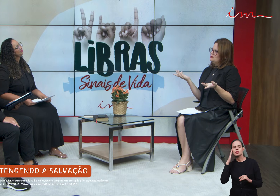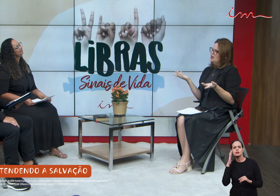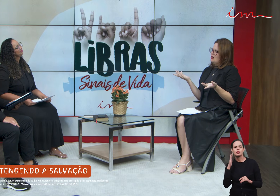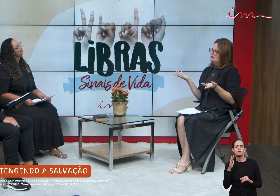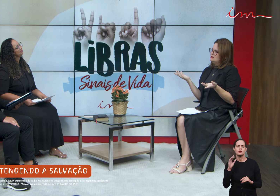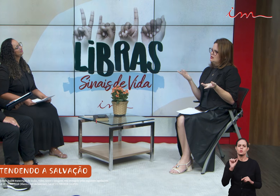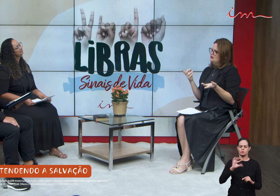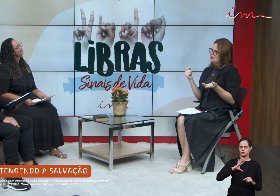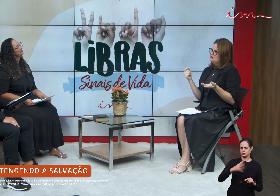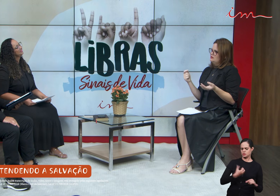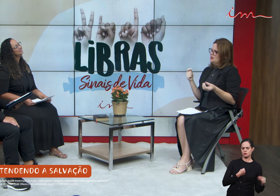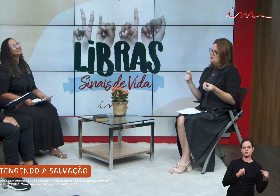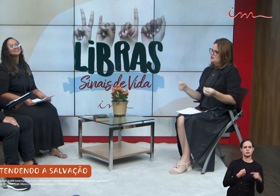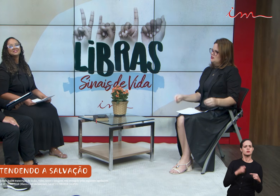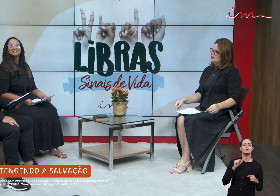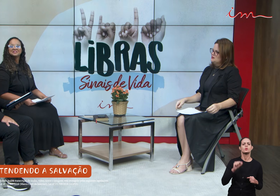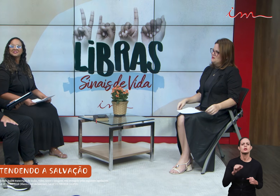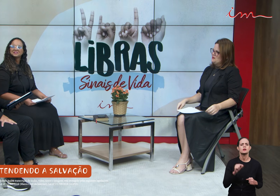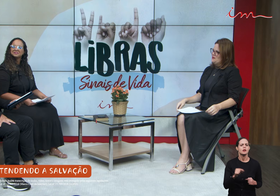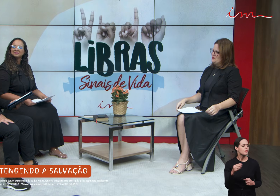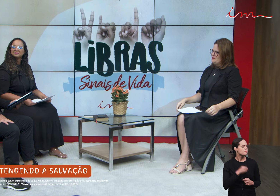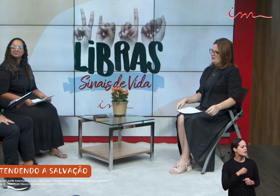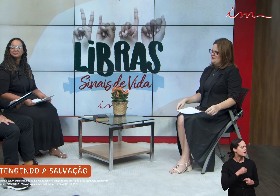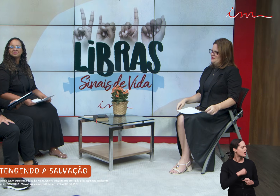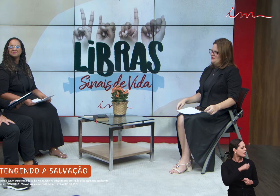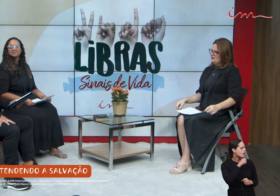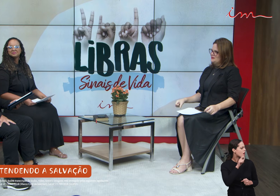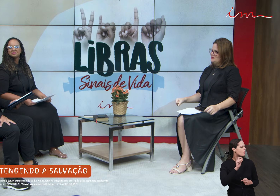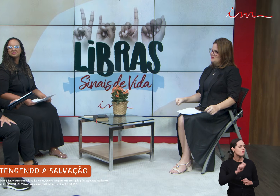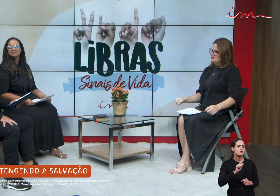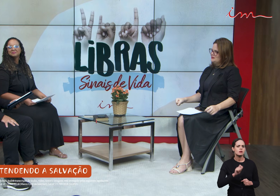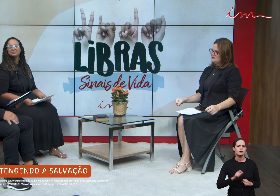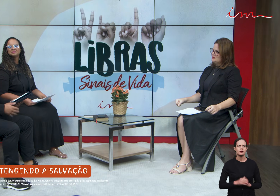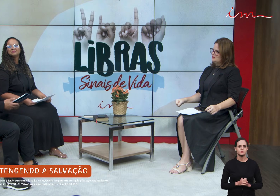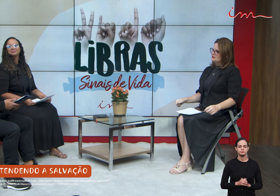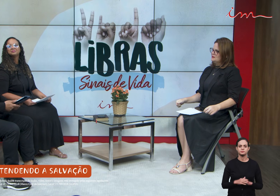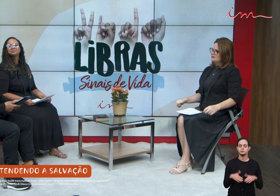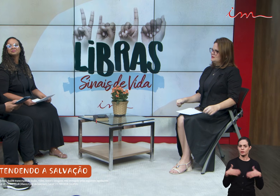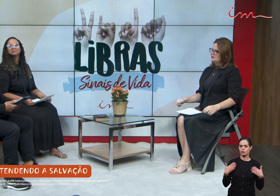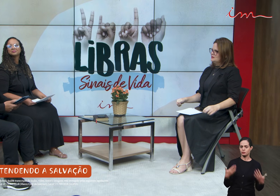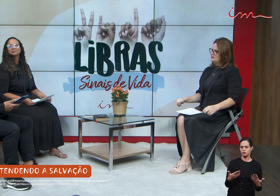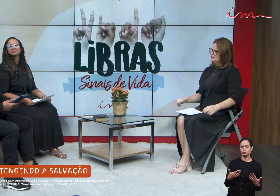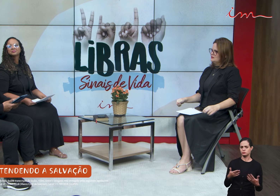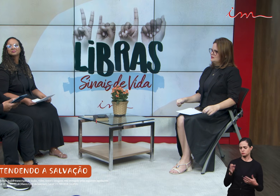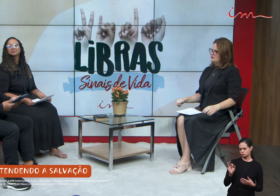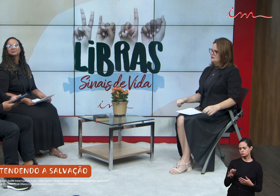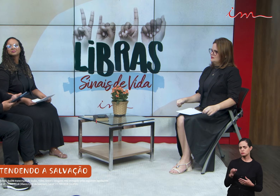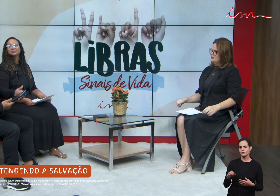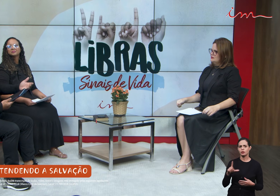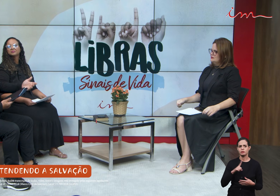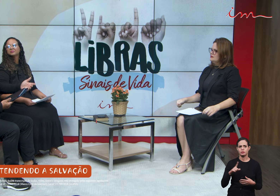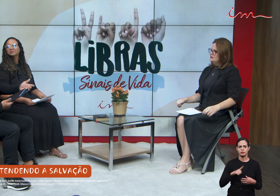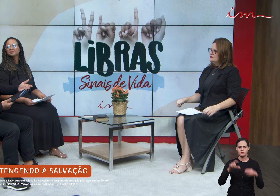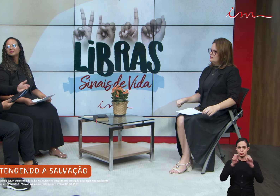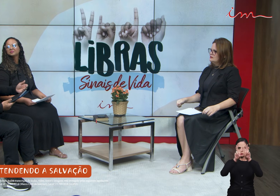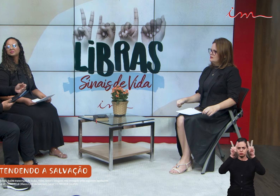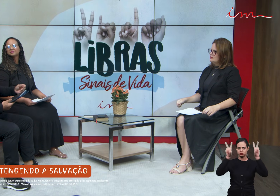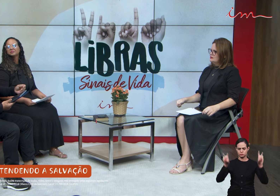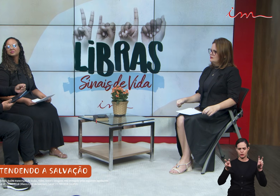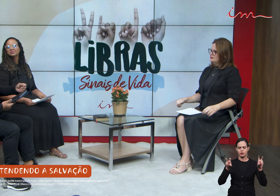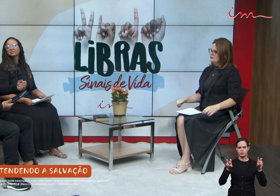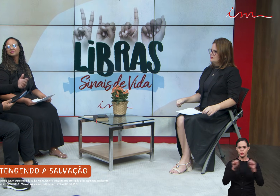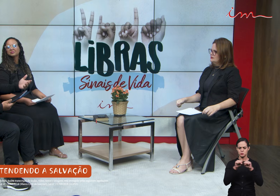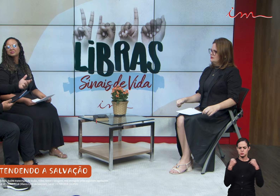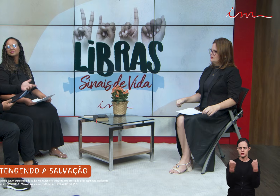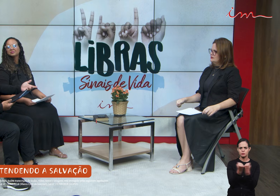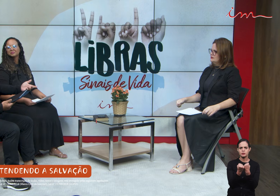um pouco sobre o pecado. Não é não, Alan? Fala aí para a gente. Isso mesmo. Isso foi até um tema que levou para que nós realizássemos